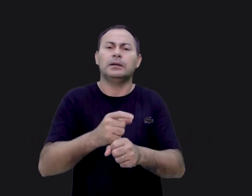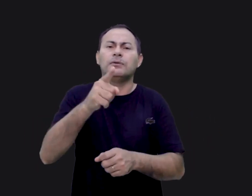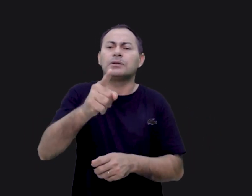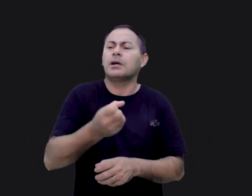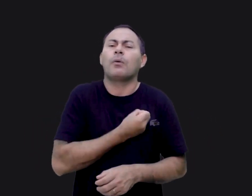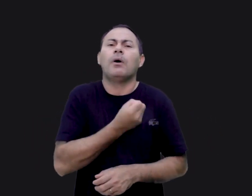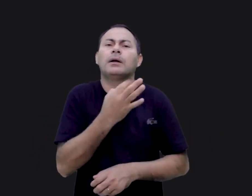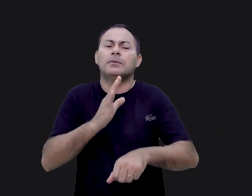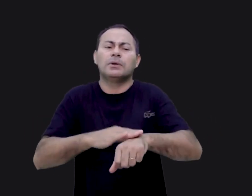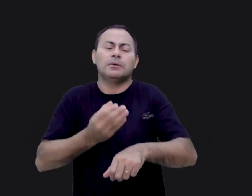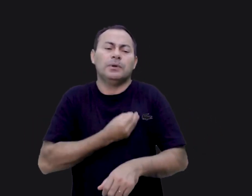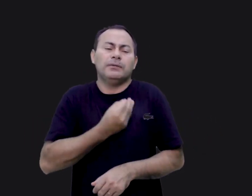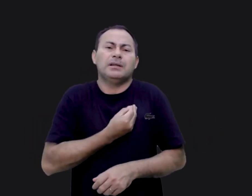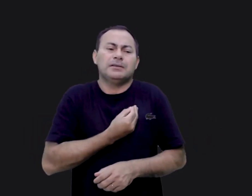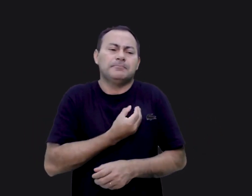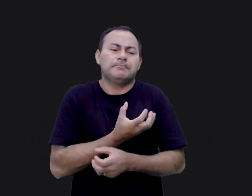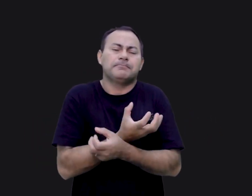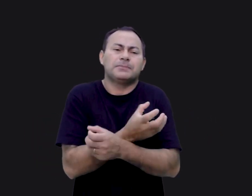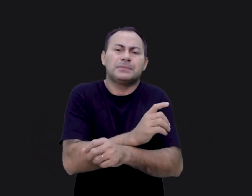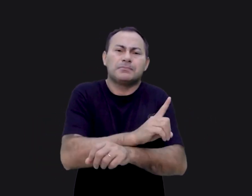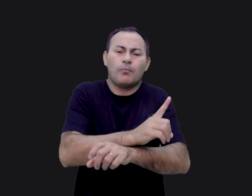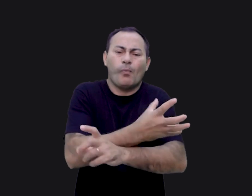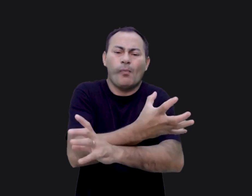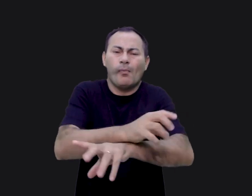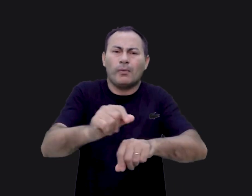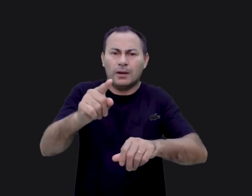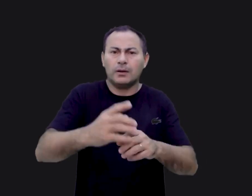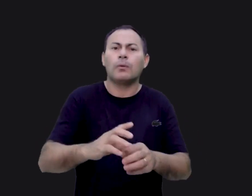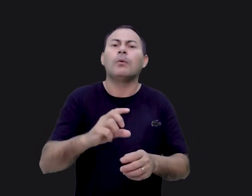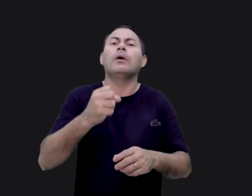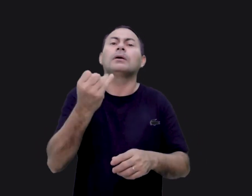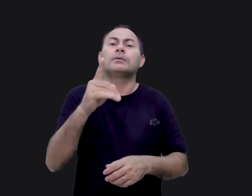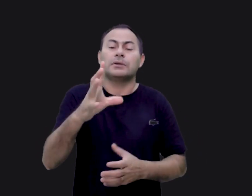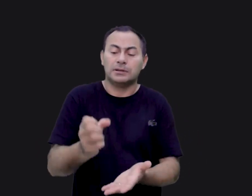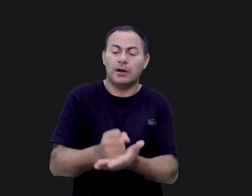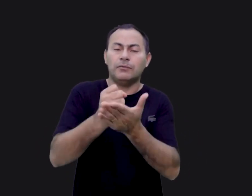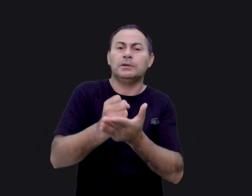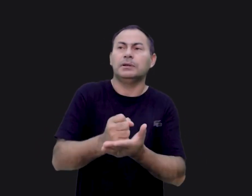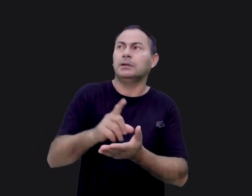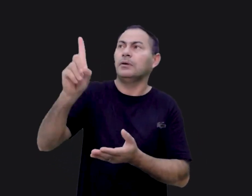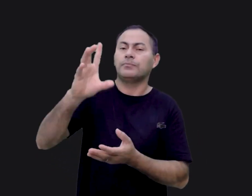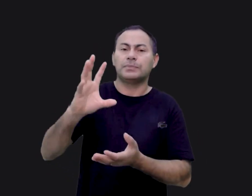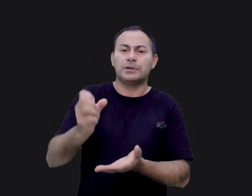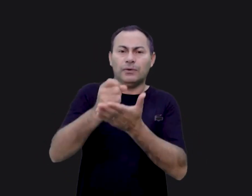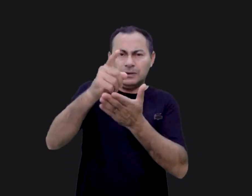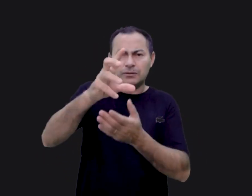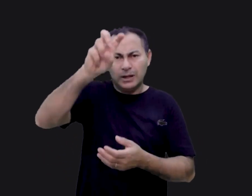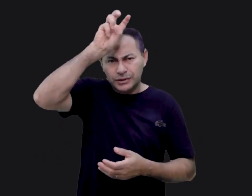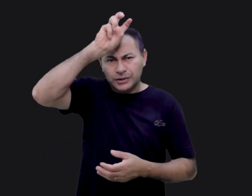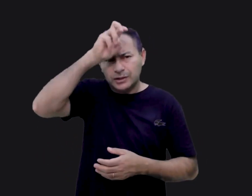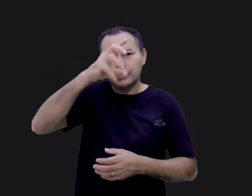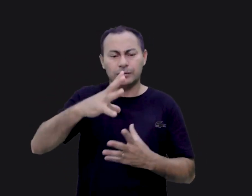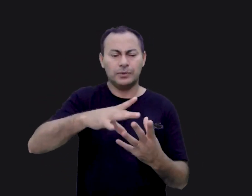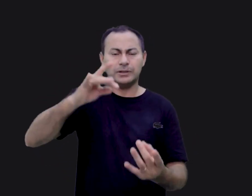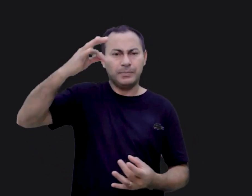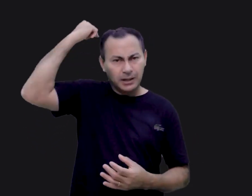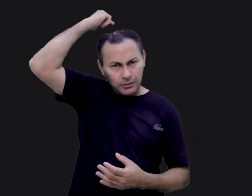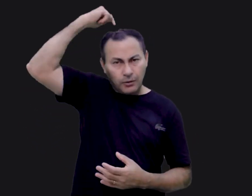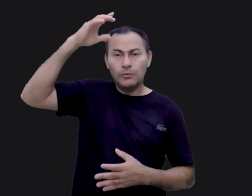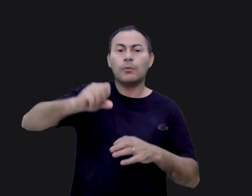no deserto? Há quanto tempo você foi salvo? Há quanto tempo Deus libertou você do Egito espiritual? Há quanto tempo Deus